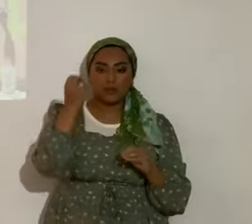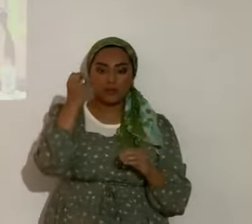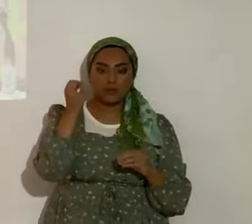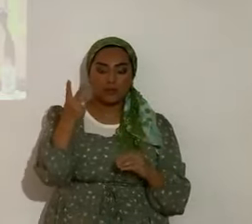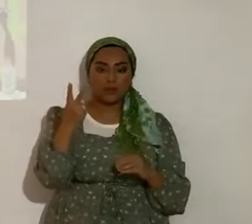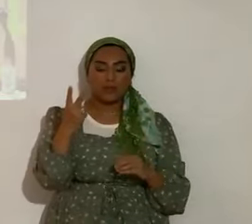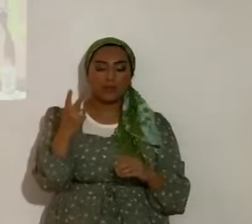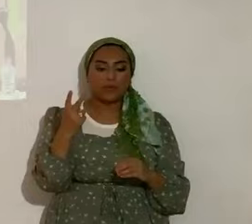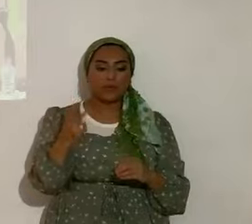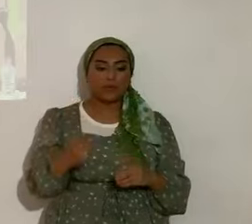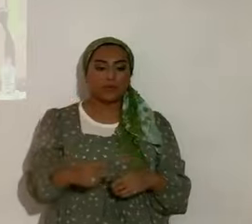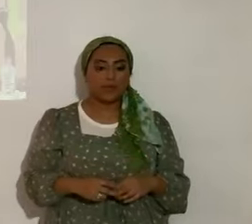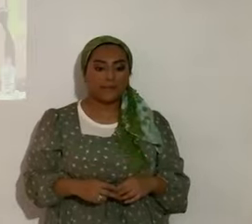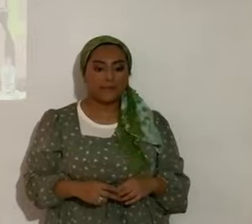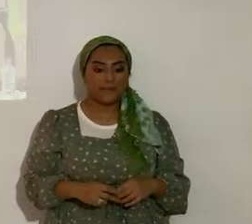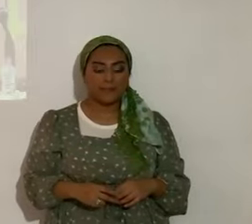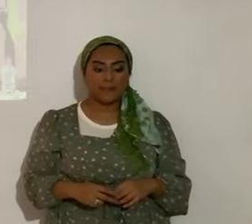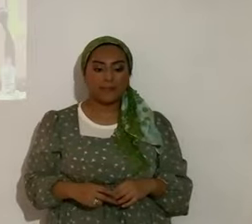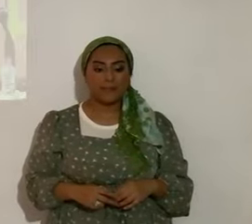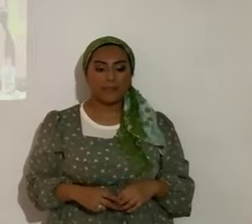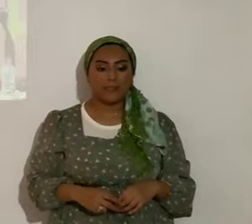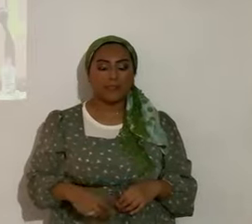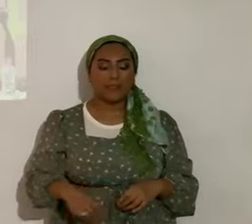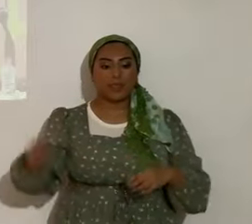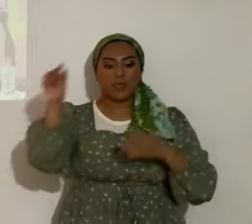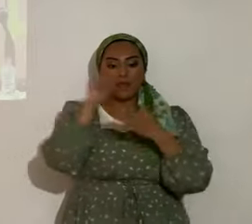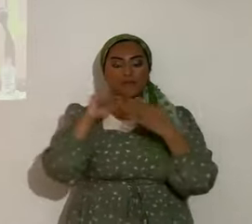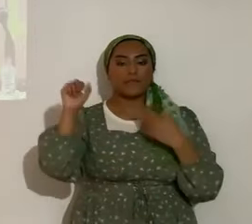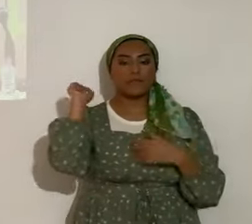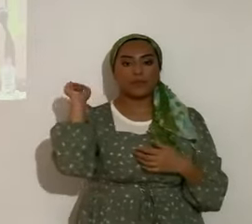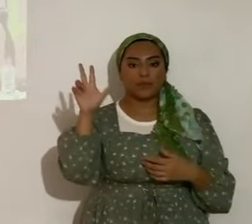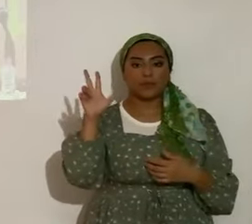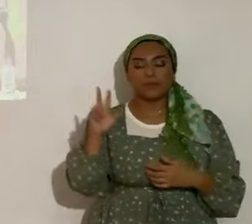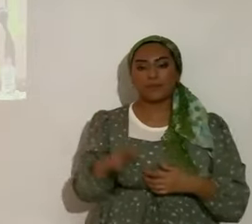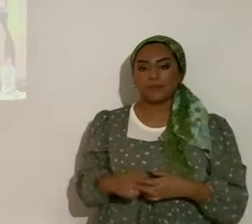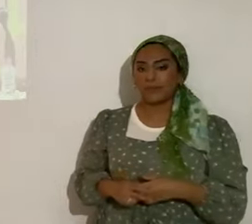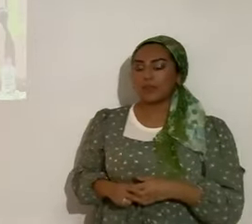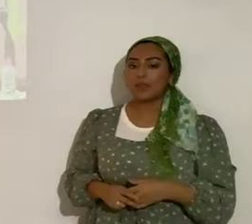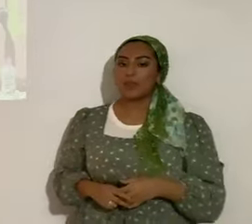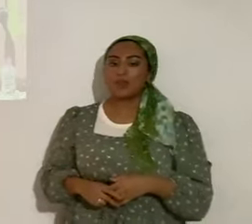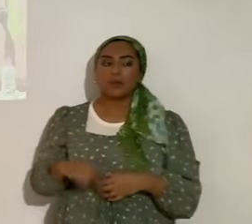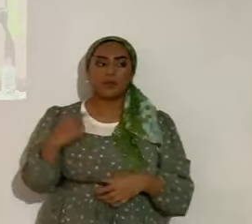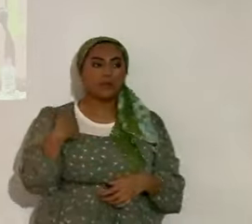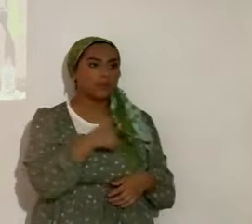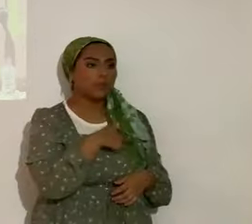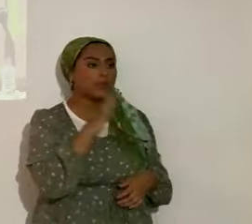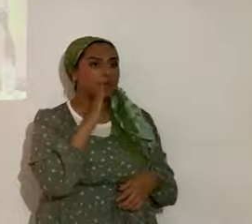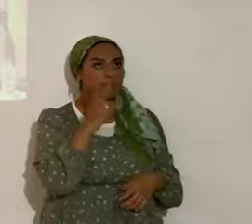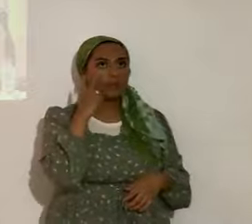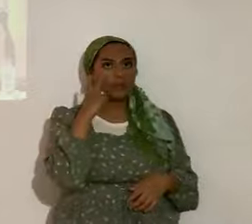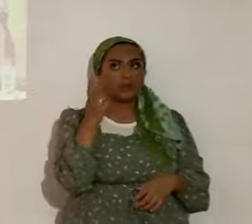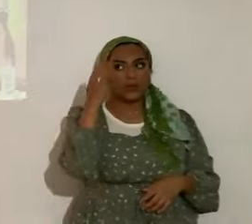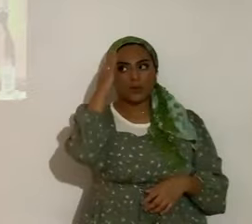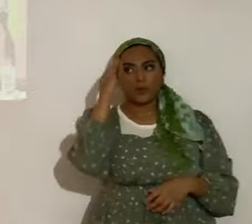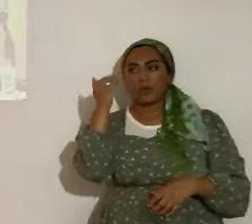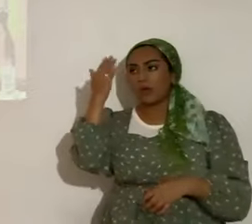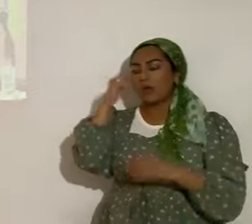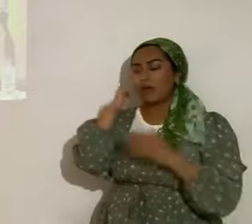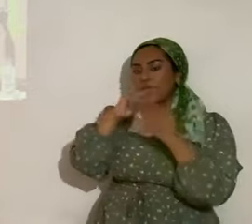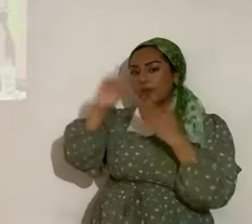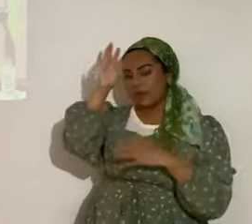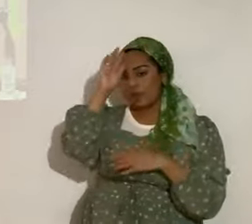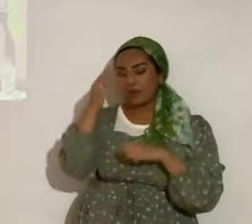Torá, Números 12. Y vamos a buscar el verso 3. Y vamos a ver por qué el Eterno utilizó a